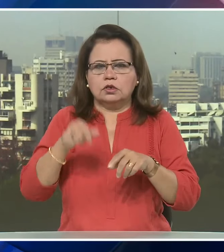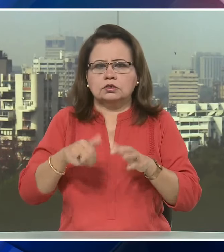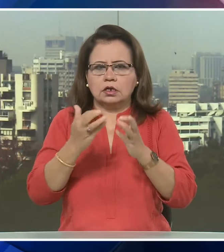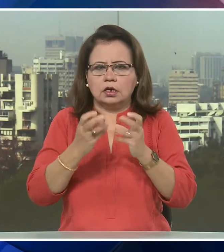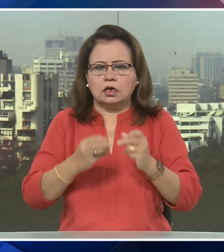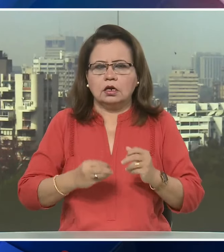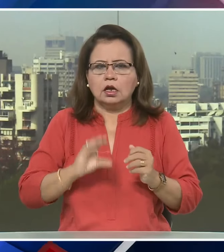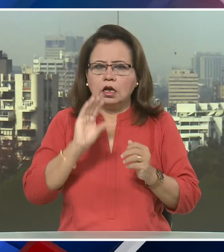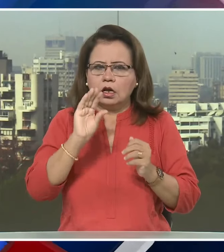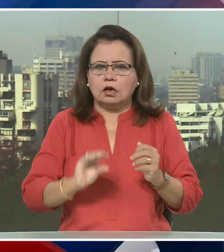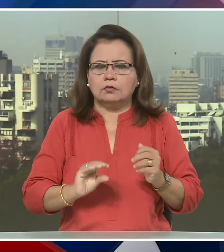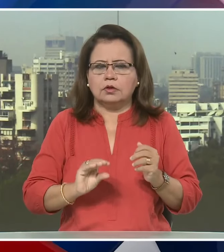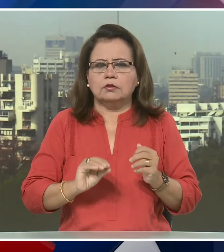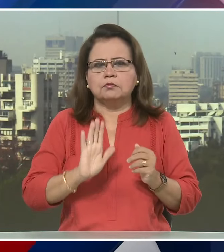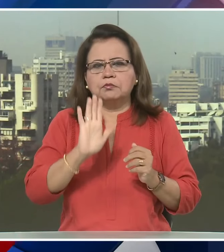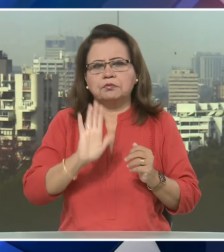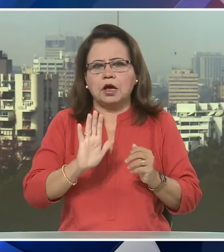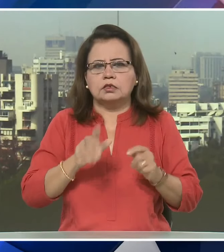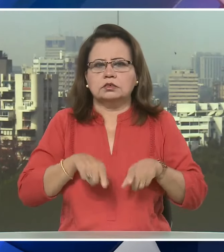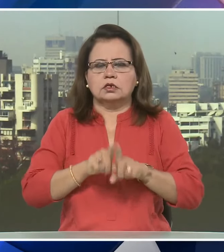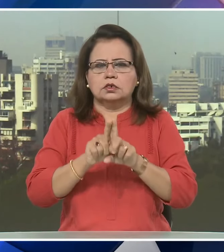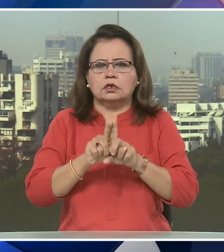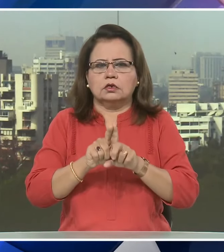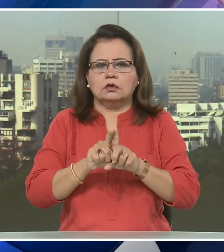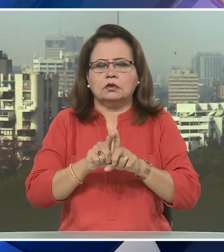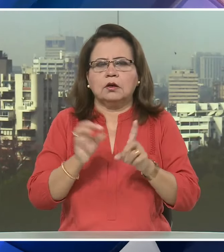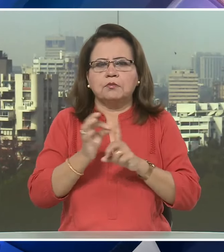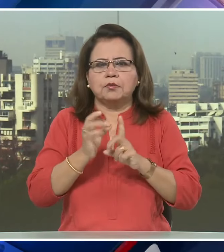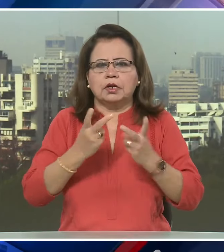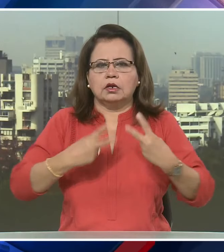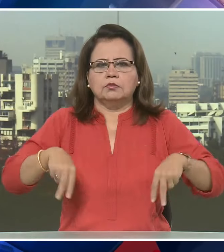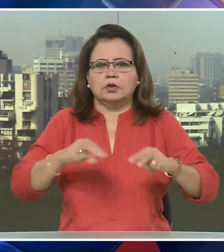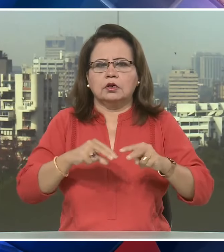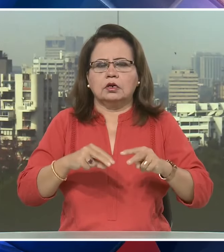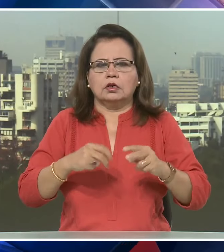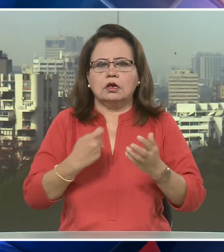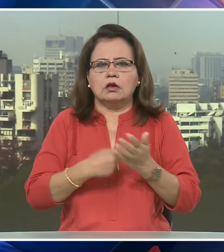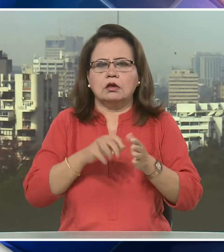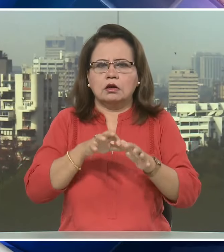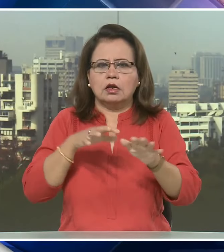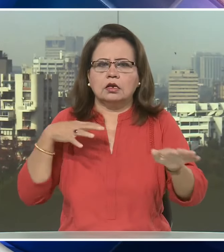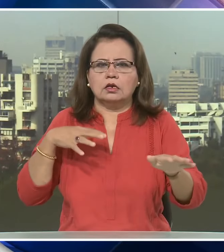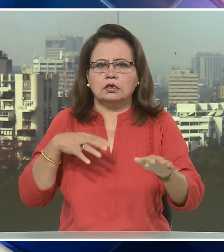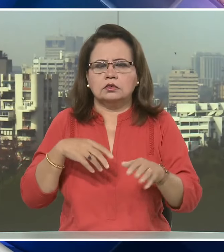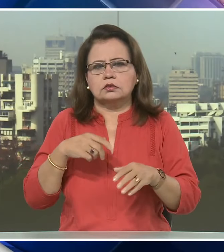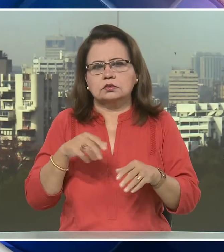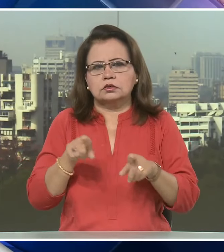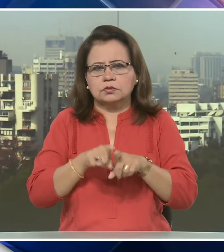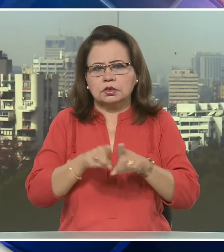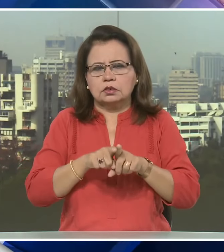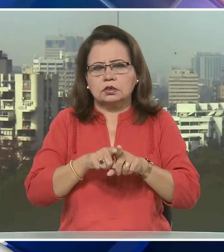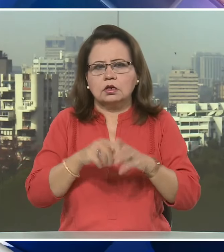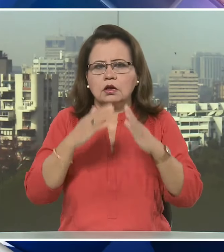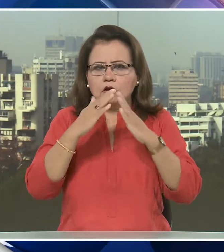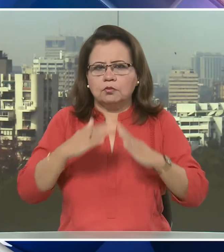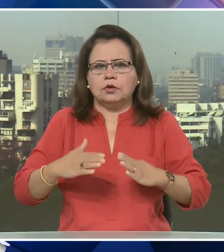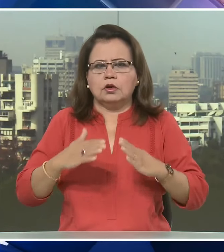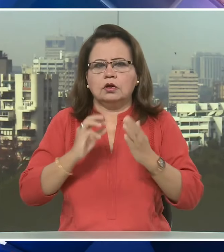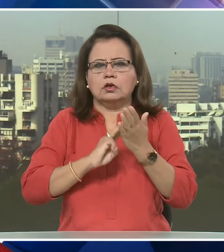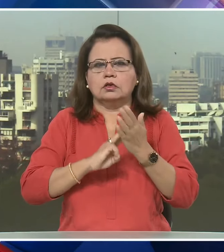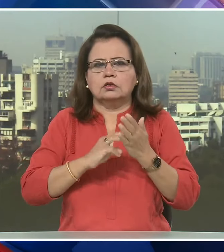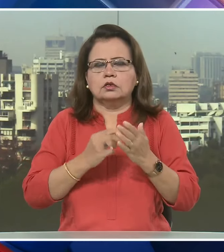लोगों की संख्या सीमित करके 5 कर दी गई है। पब्लिक मीटिंग और रैली के लिए संबंधित राज्यों के गृह